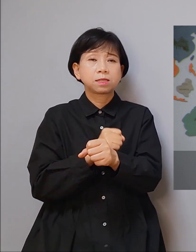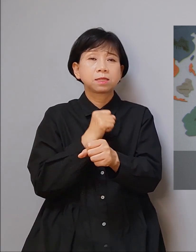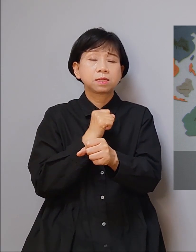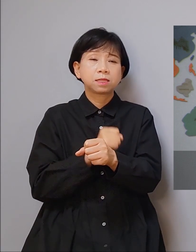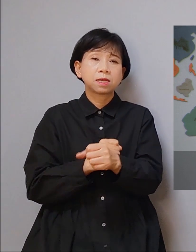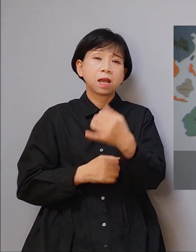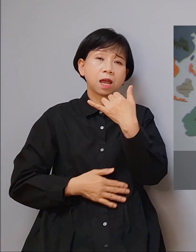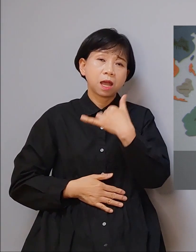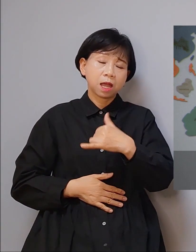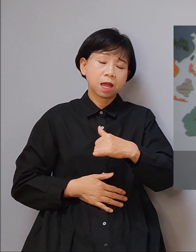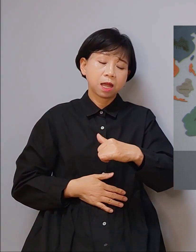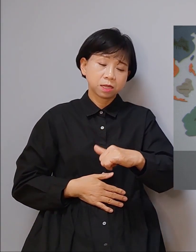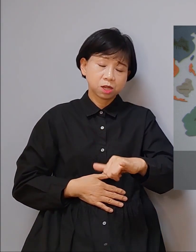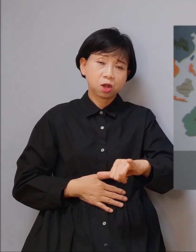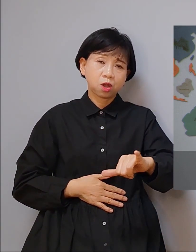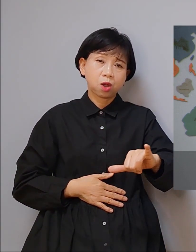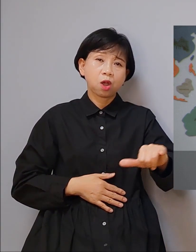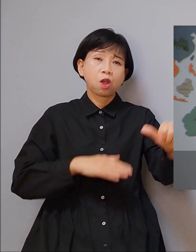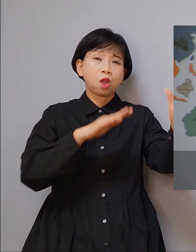사랑하는